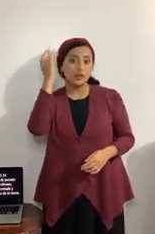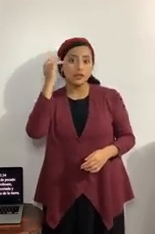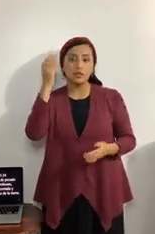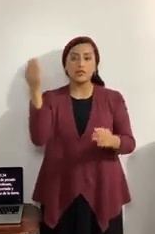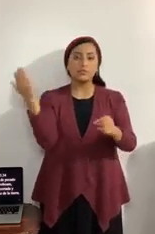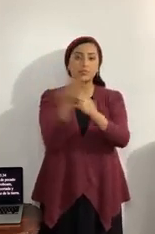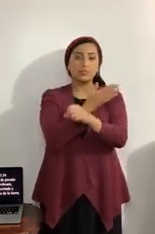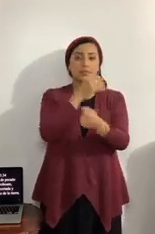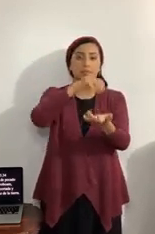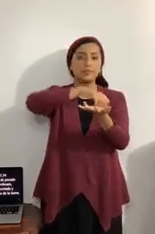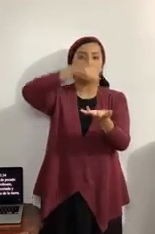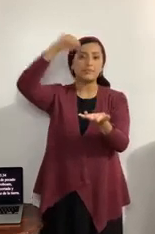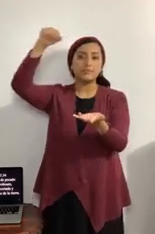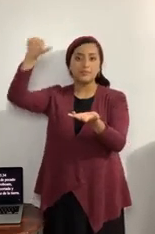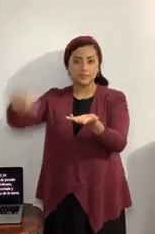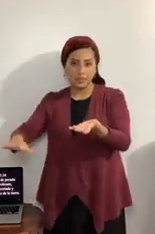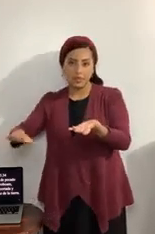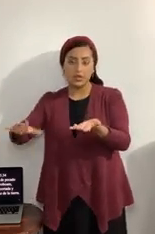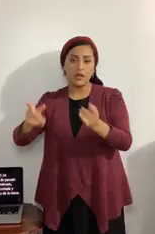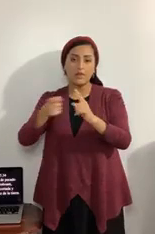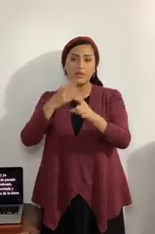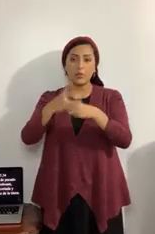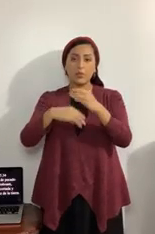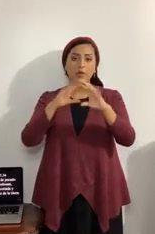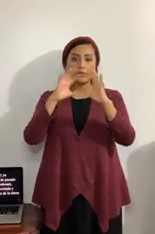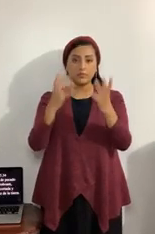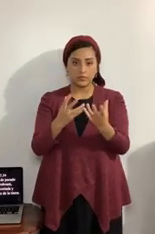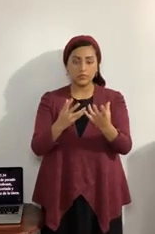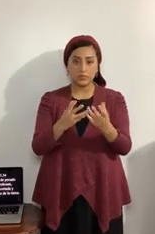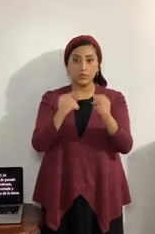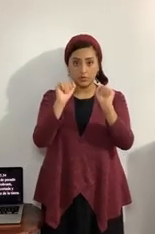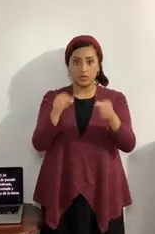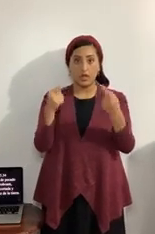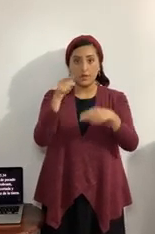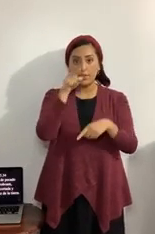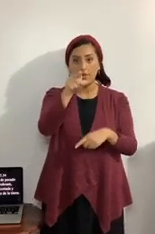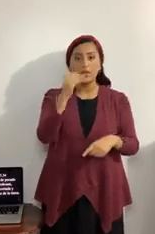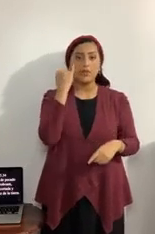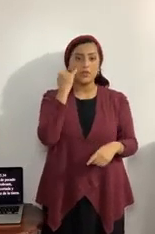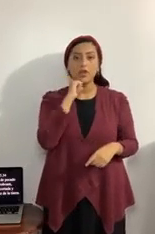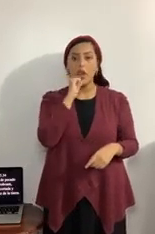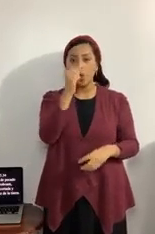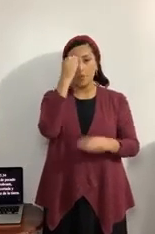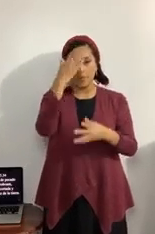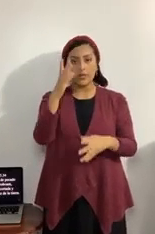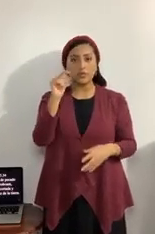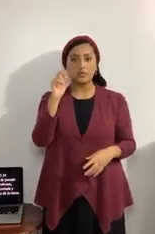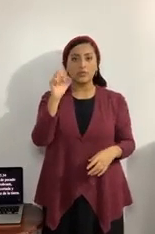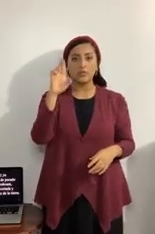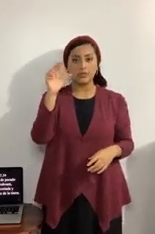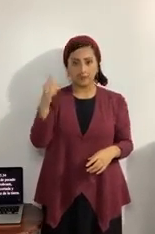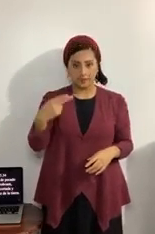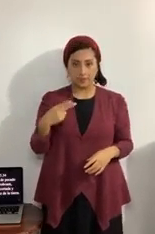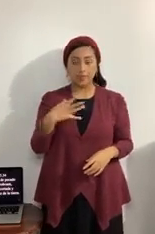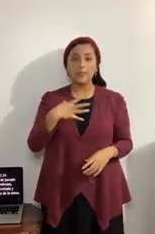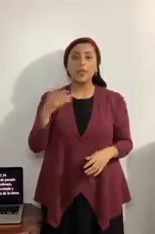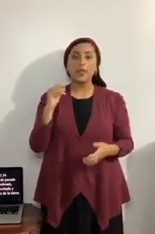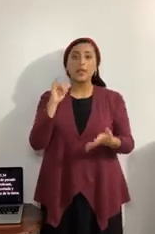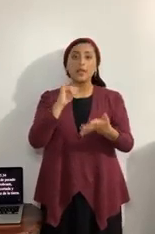cortada y raída de sobre la faz de la tierra. Eso es lo que te puede pasar si no obedeces la Torah. Y esto fue causa de pecado a la